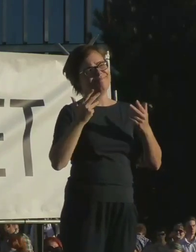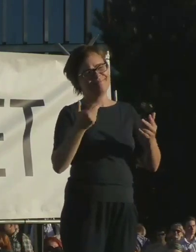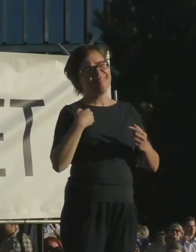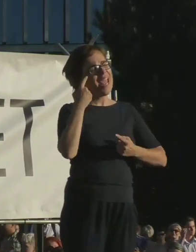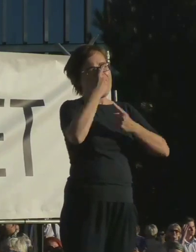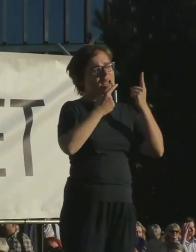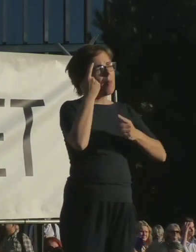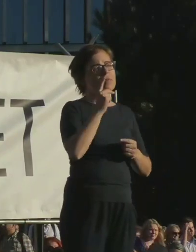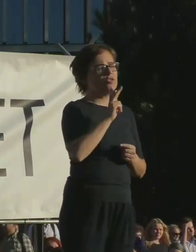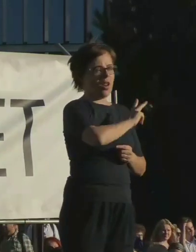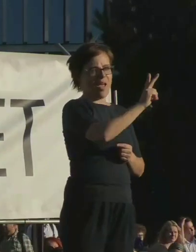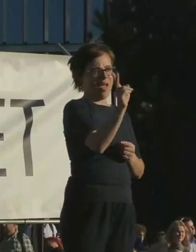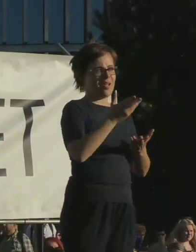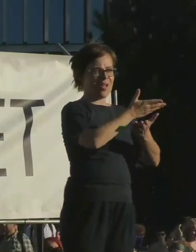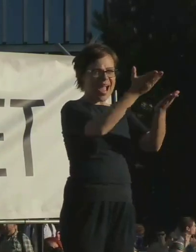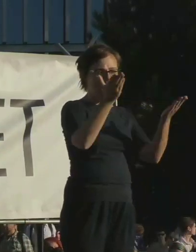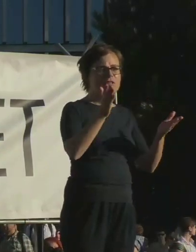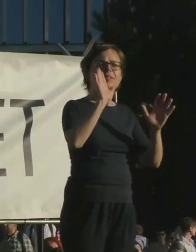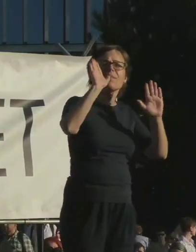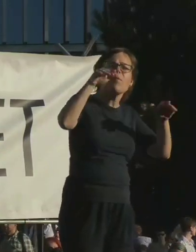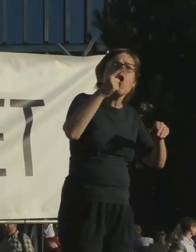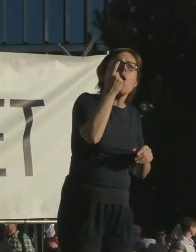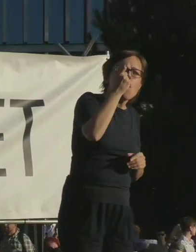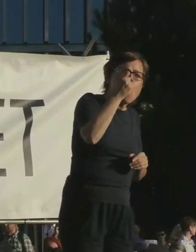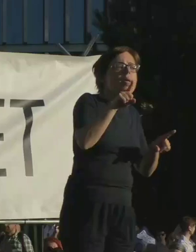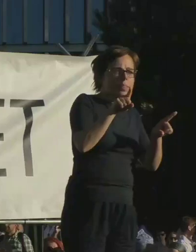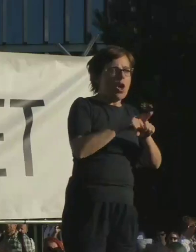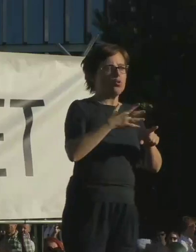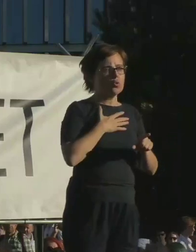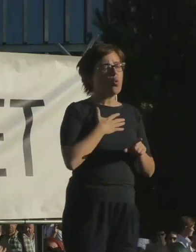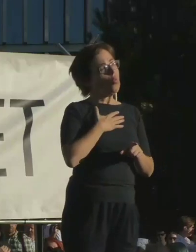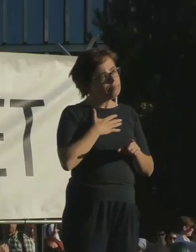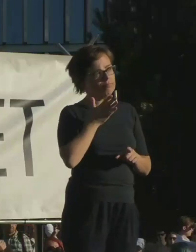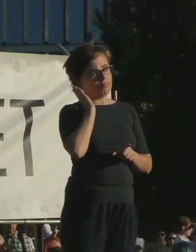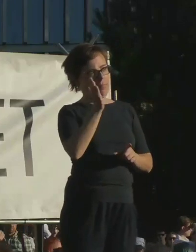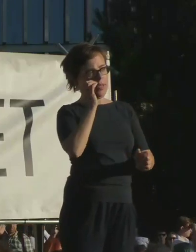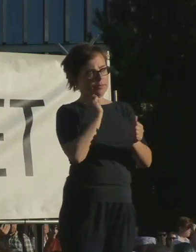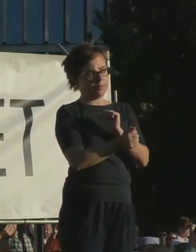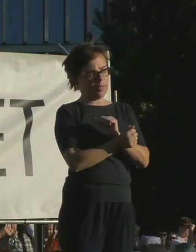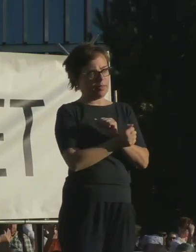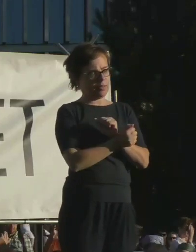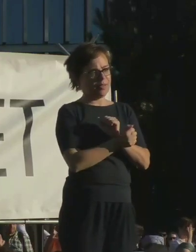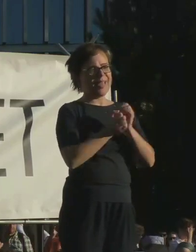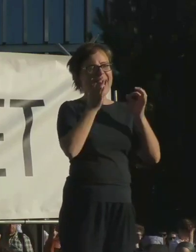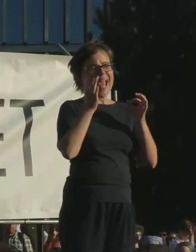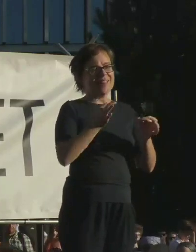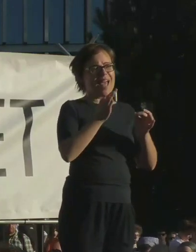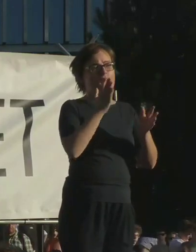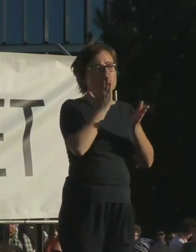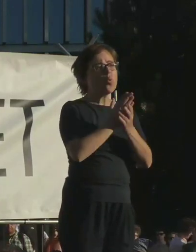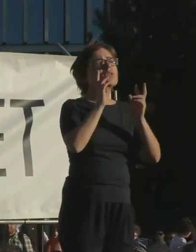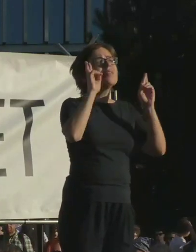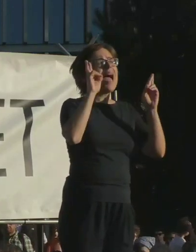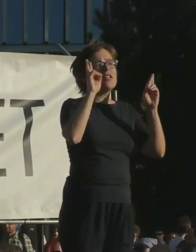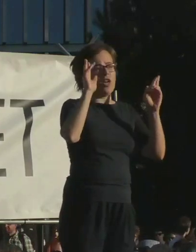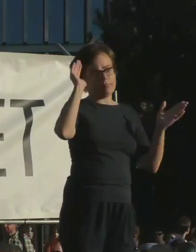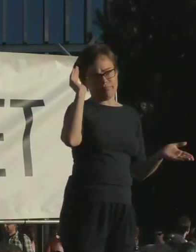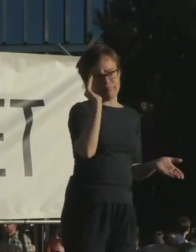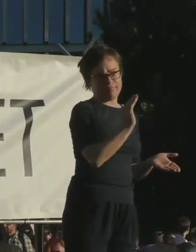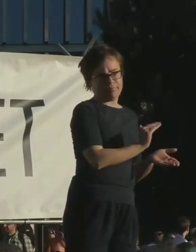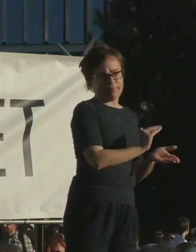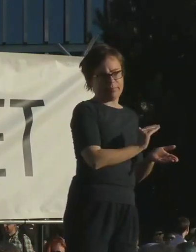i każda z nas chociaż przez moment poczuło, że coś się zmieni. Teraz już tracimy tą nadzieję, ale